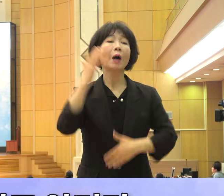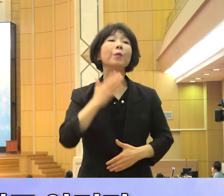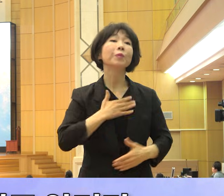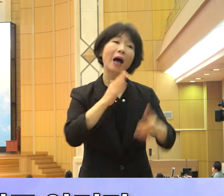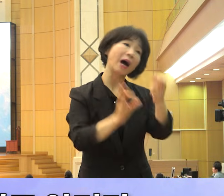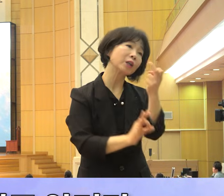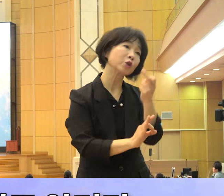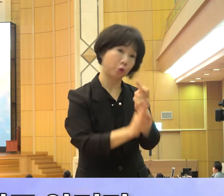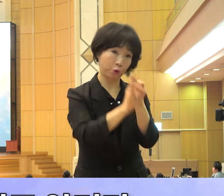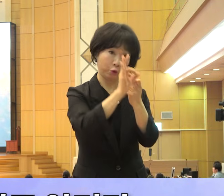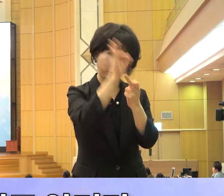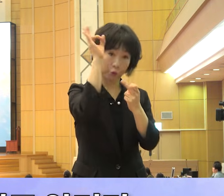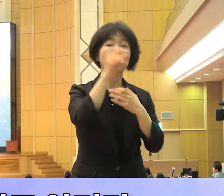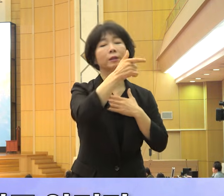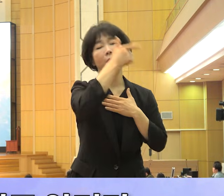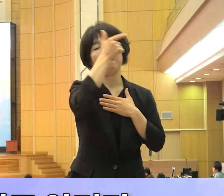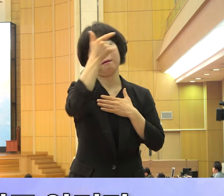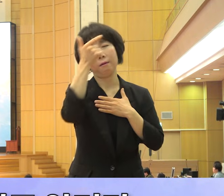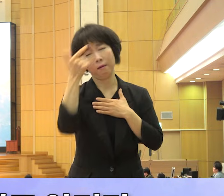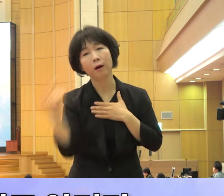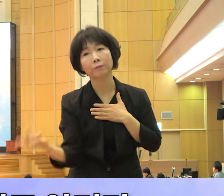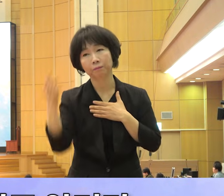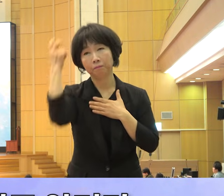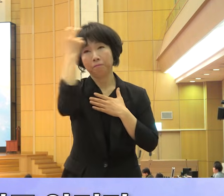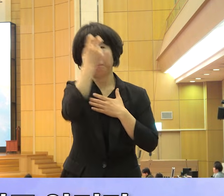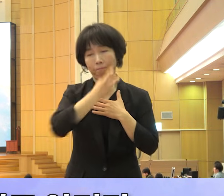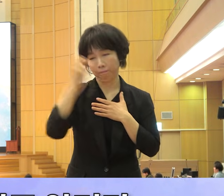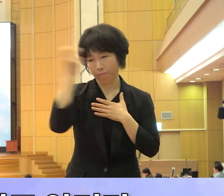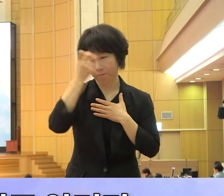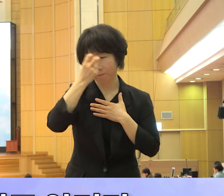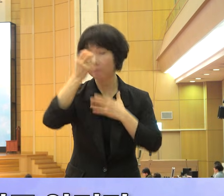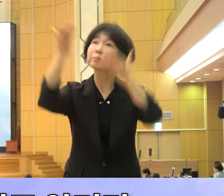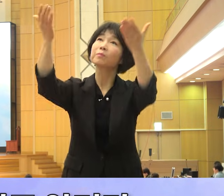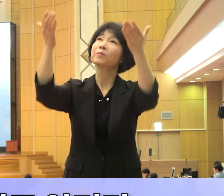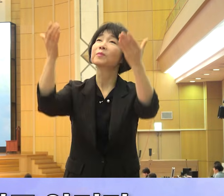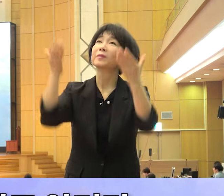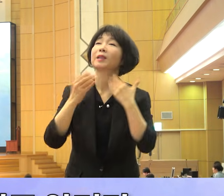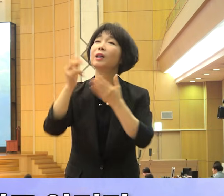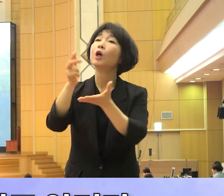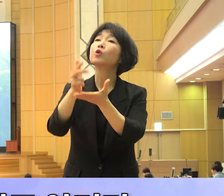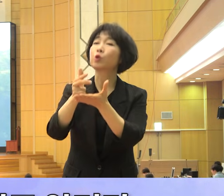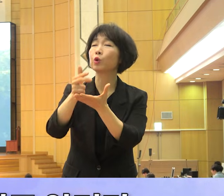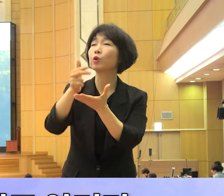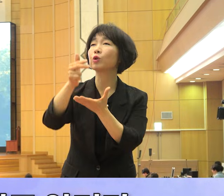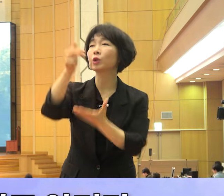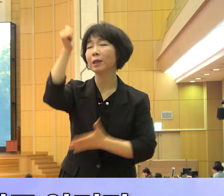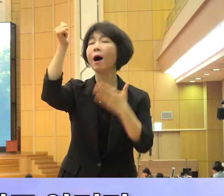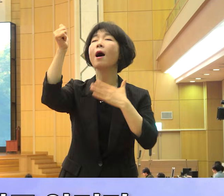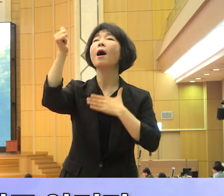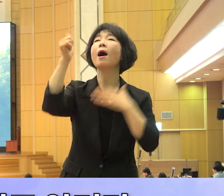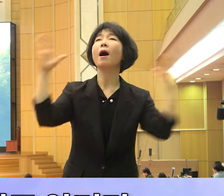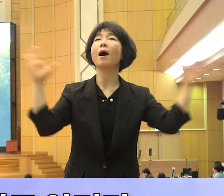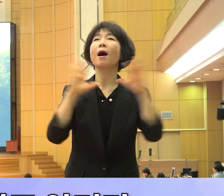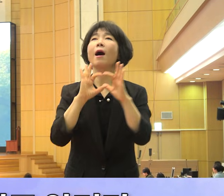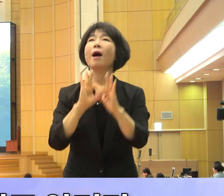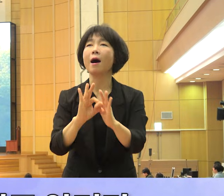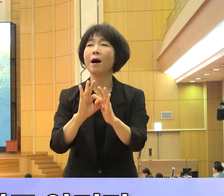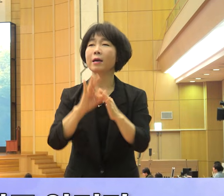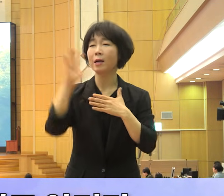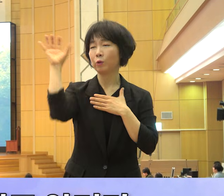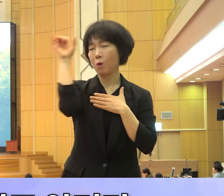펼치사 나를 주야로 지켜주신다. 주는 나의